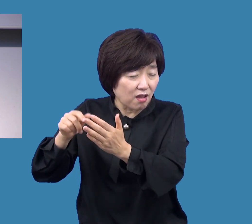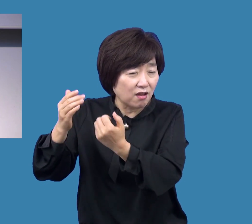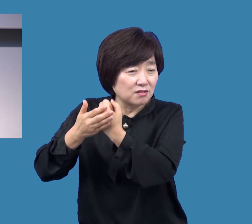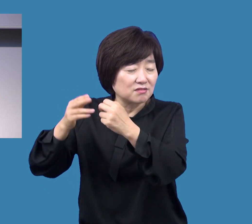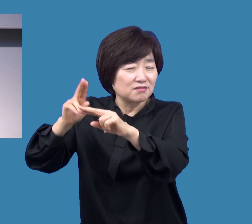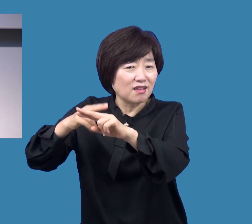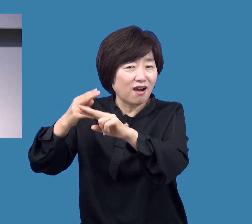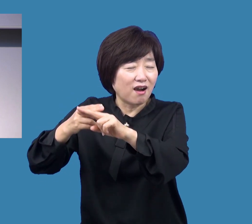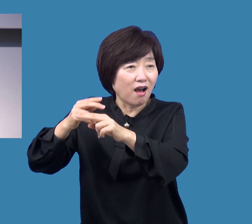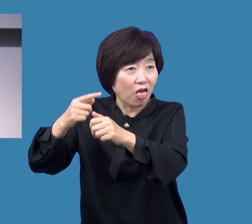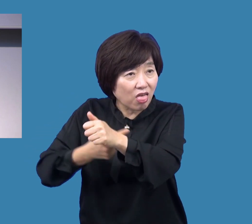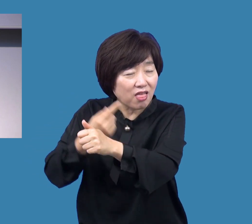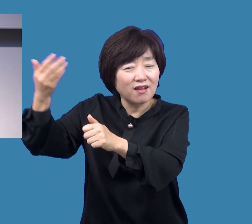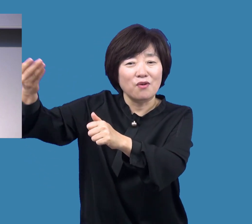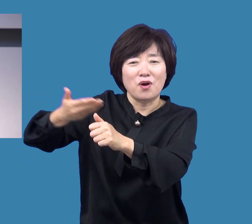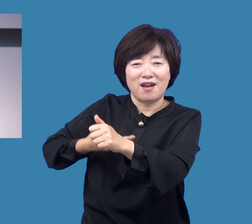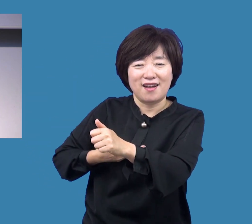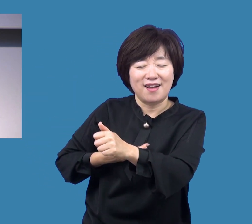이게 뭔지. 예.